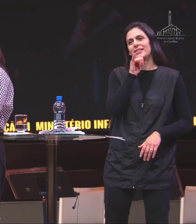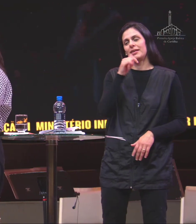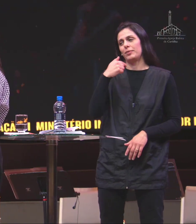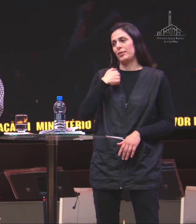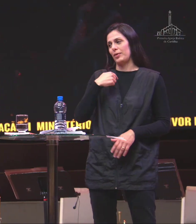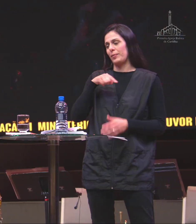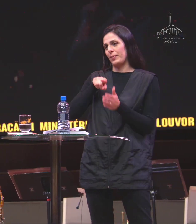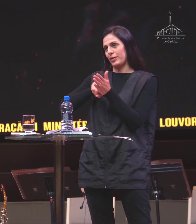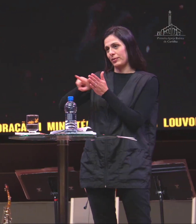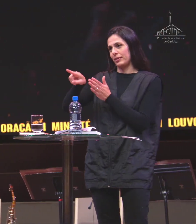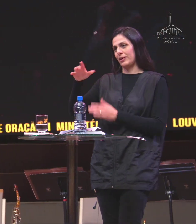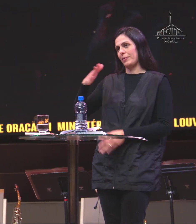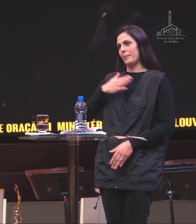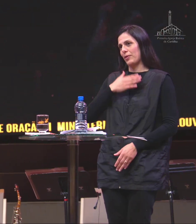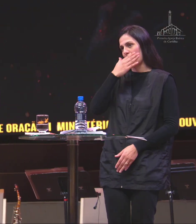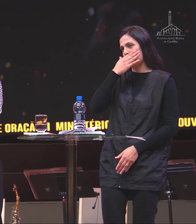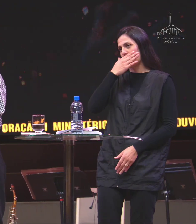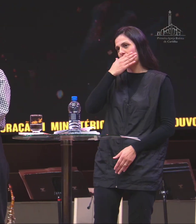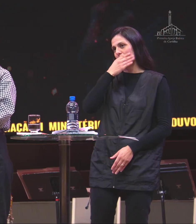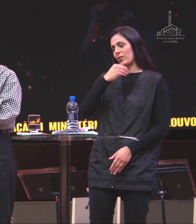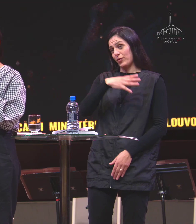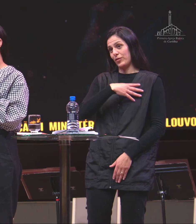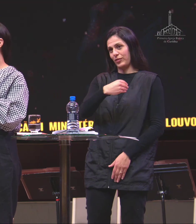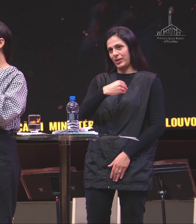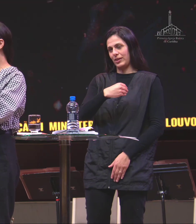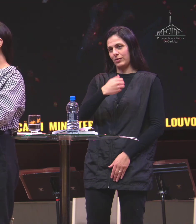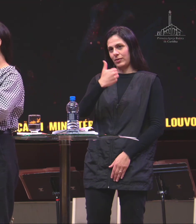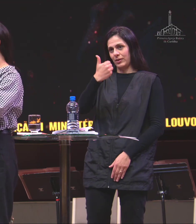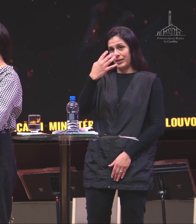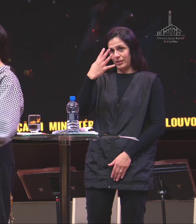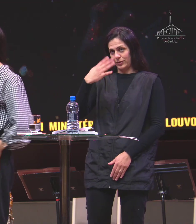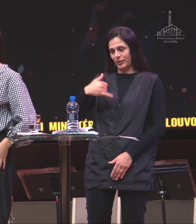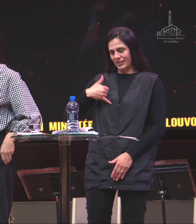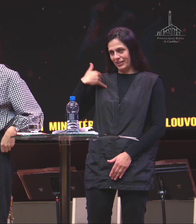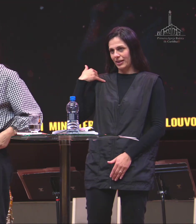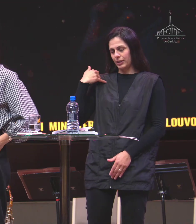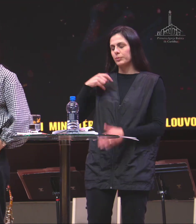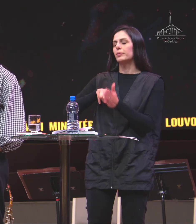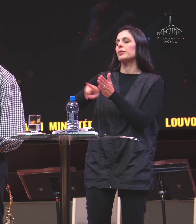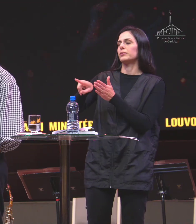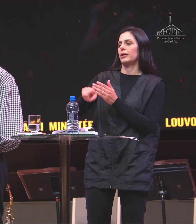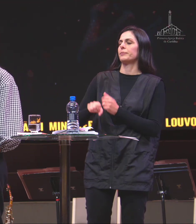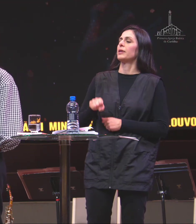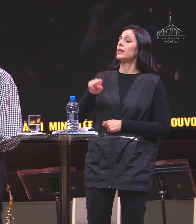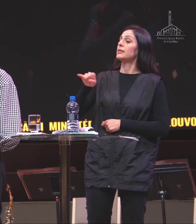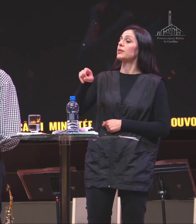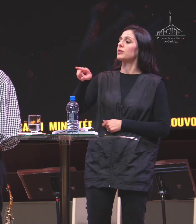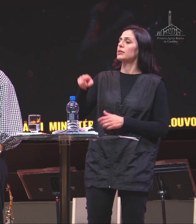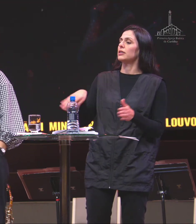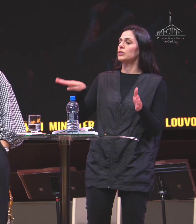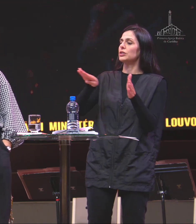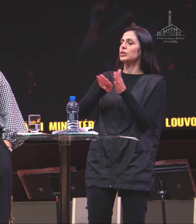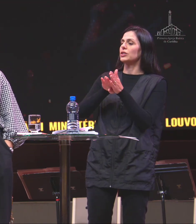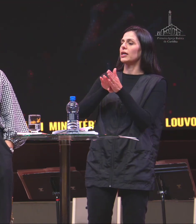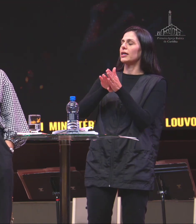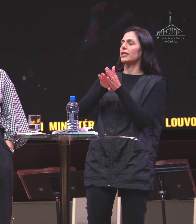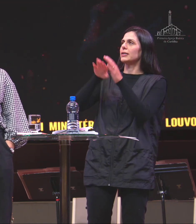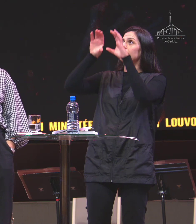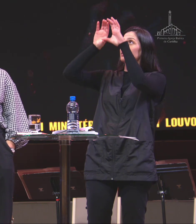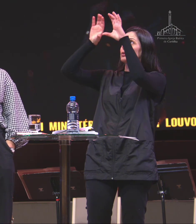Evangelho de Jesus onde você está? Você sabia que não só Paulo podia ser o ministro da nova aliança, mas todos nós podemos